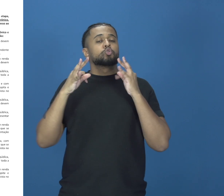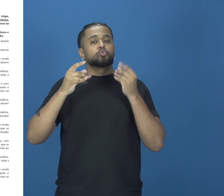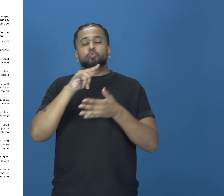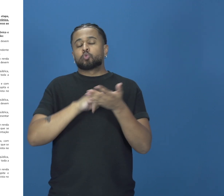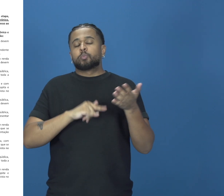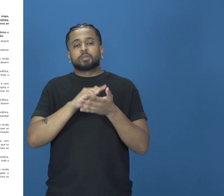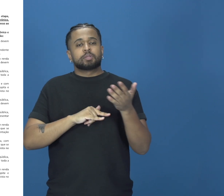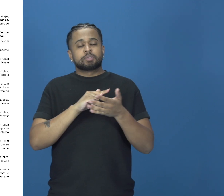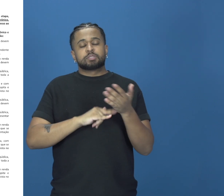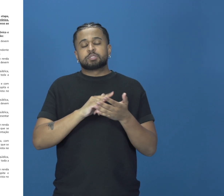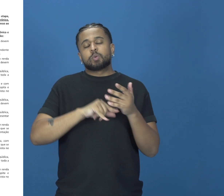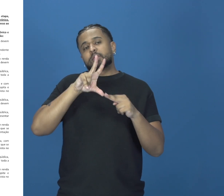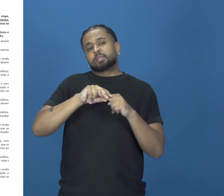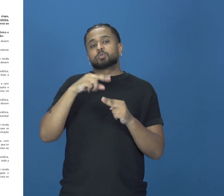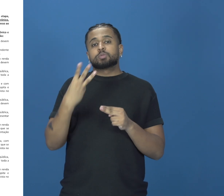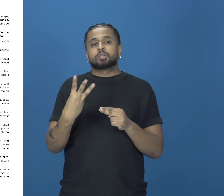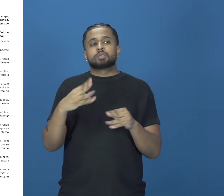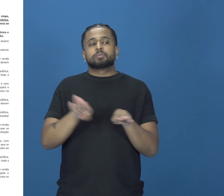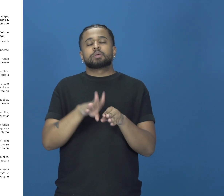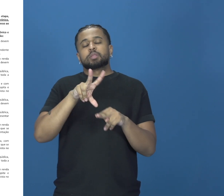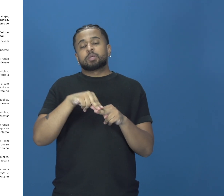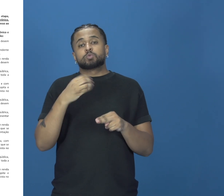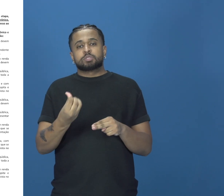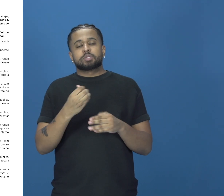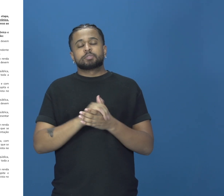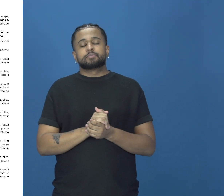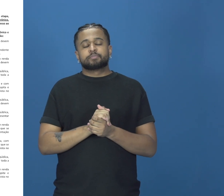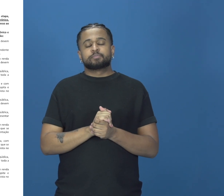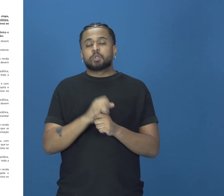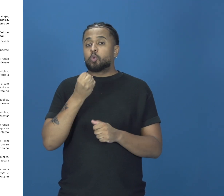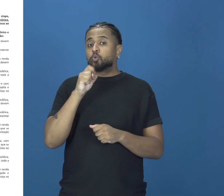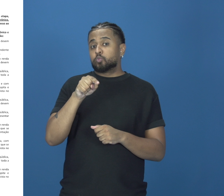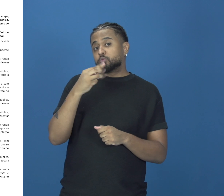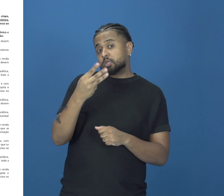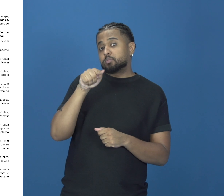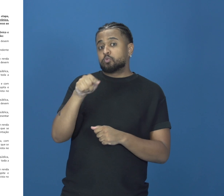a documentação prevista no anexo 3 e anexo 6.